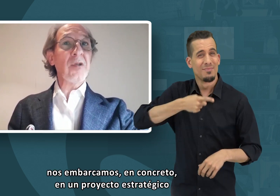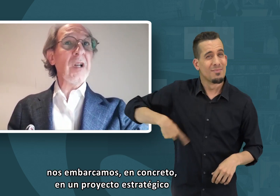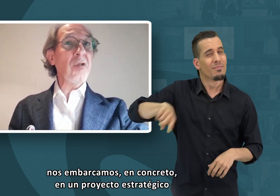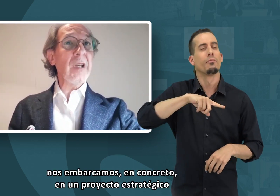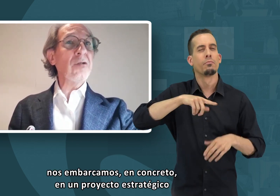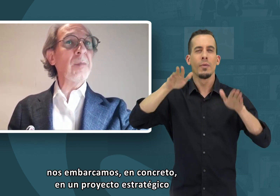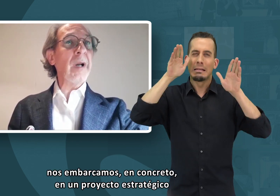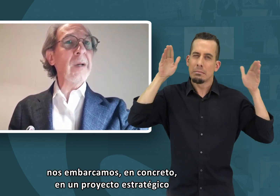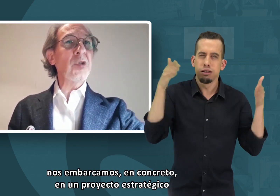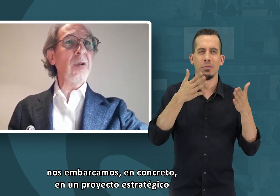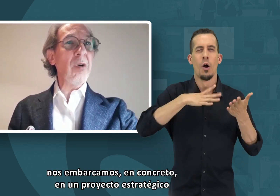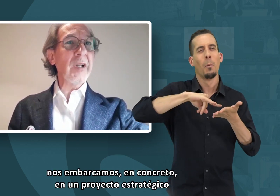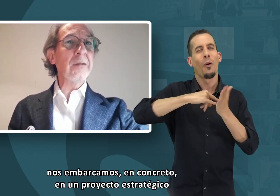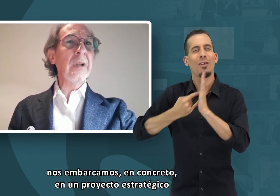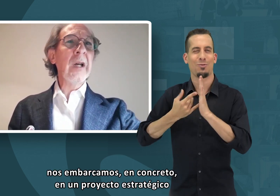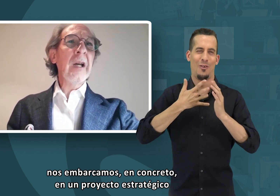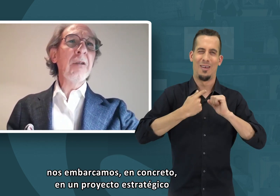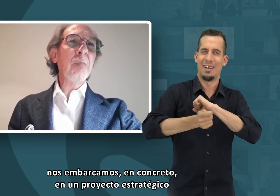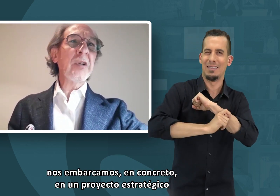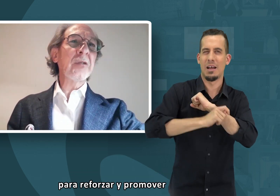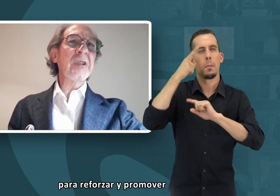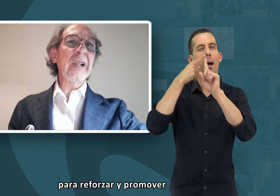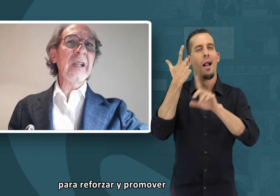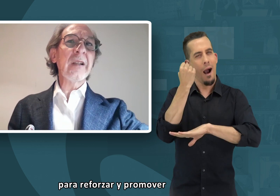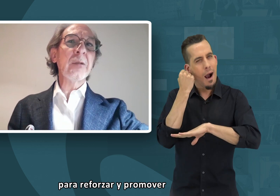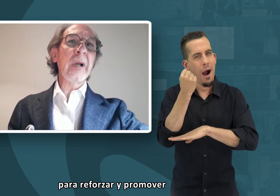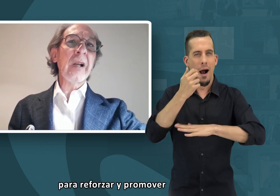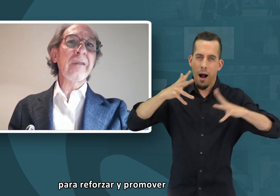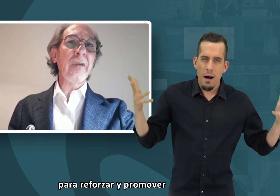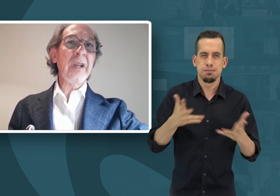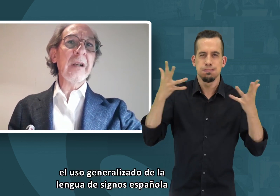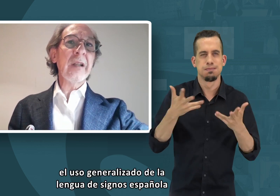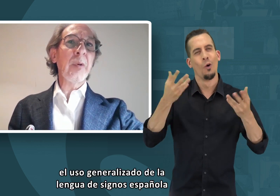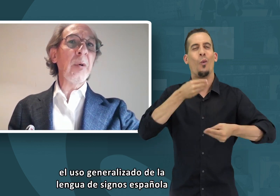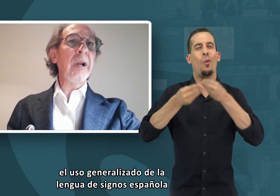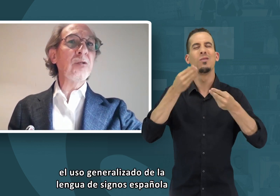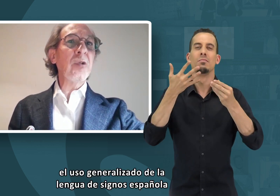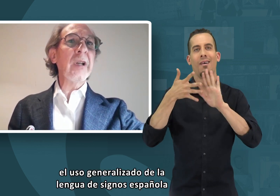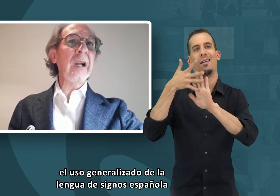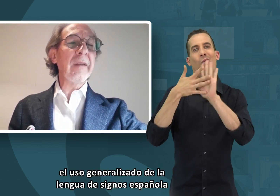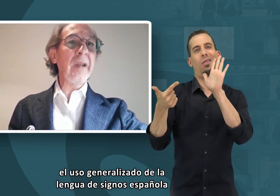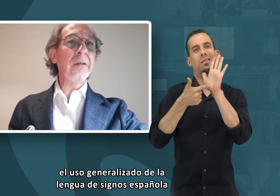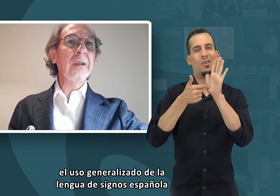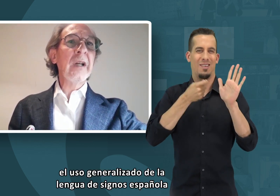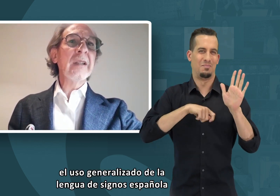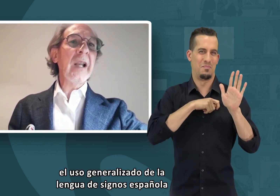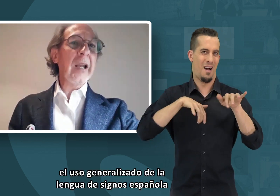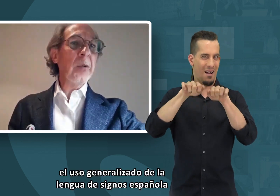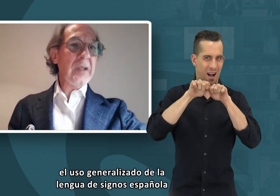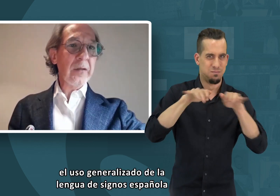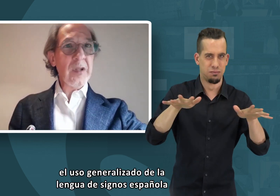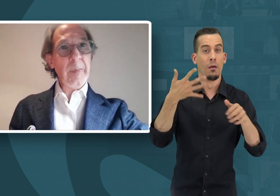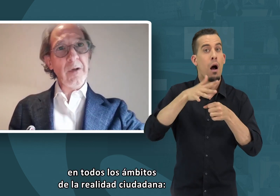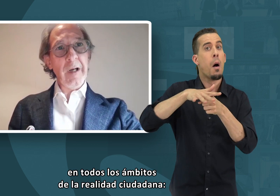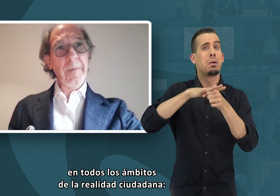las personas sordas nos embarcamos en concreto en un proyecto estratégico para reforzar y promover el uso generalizado de la